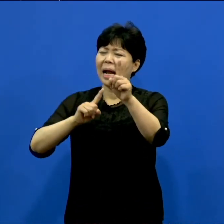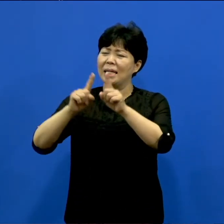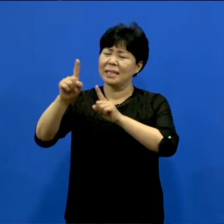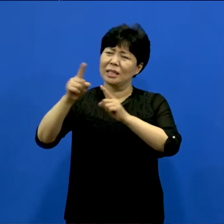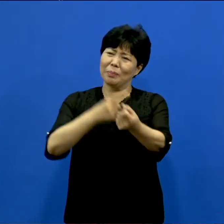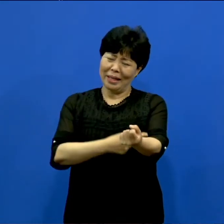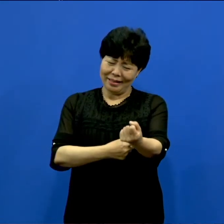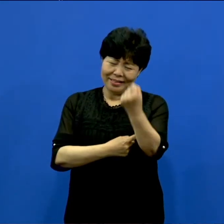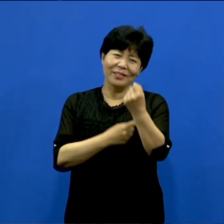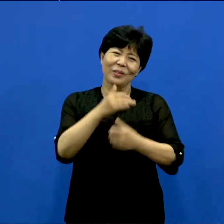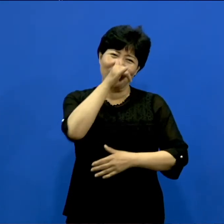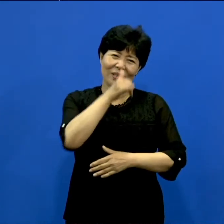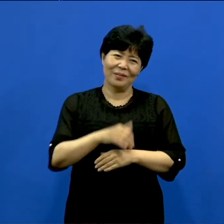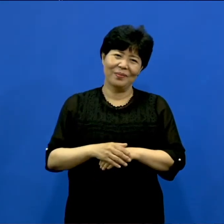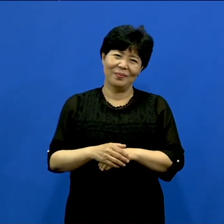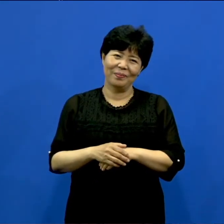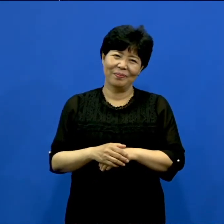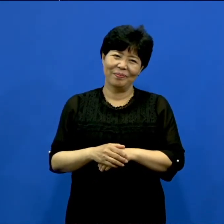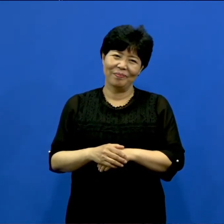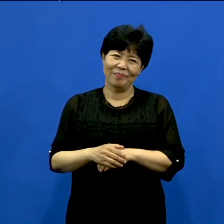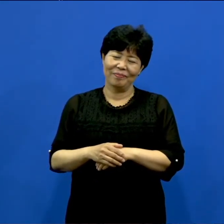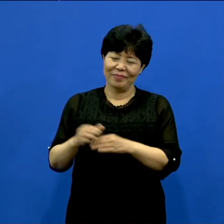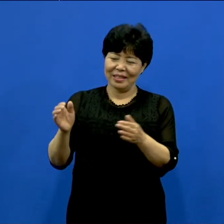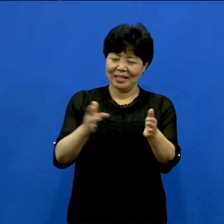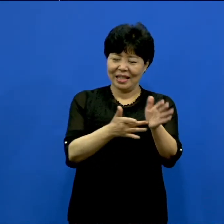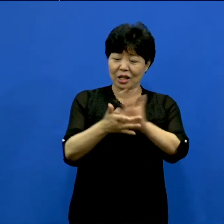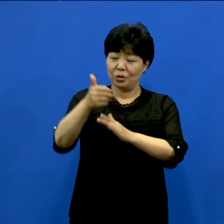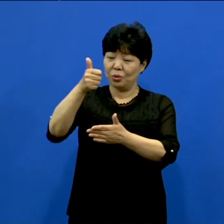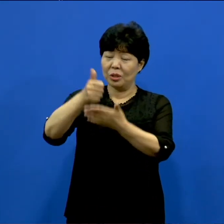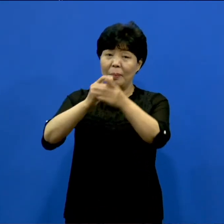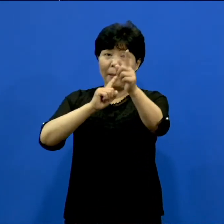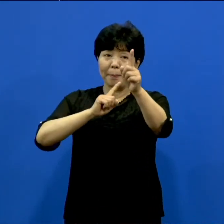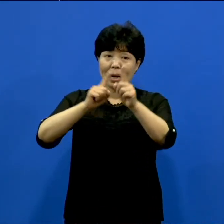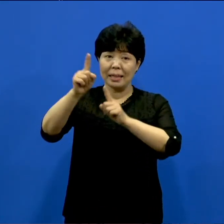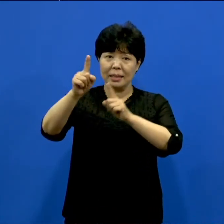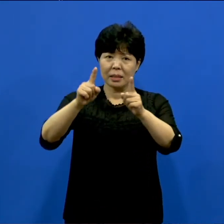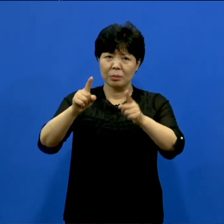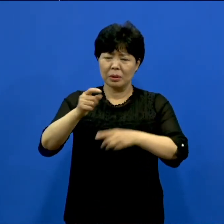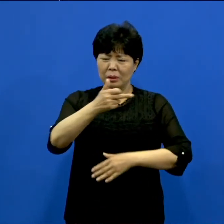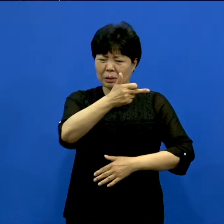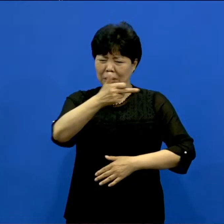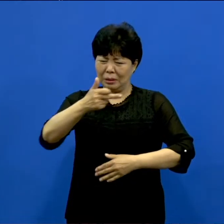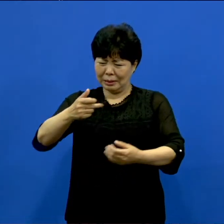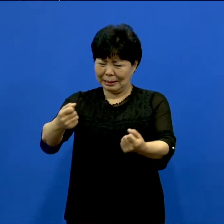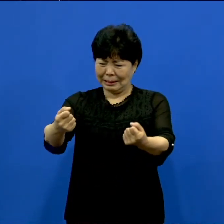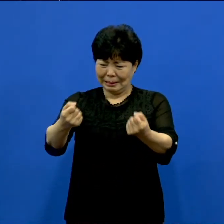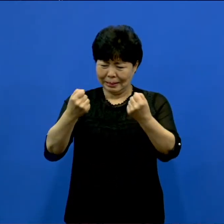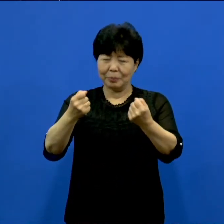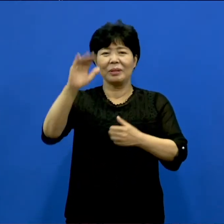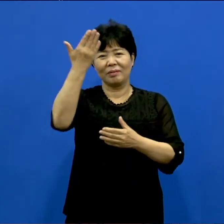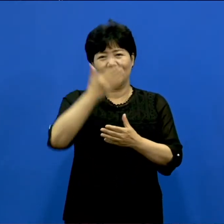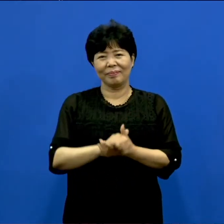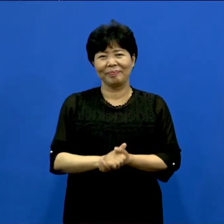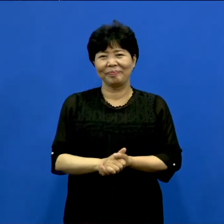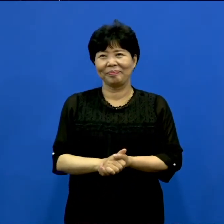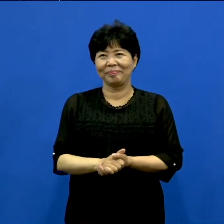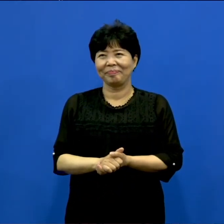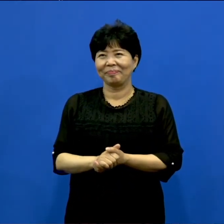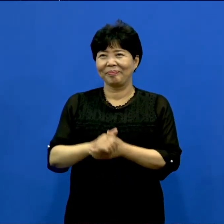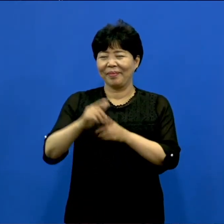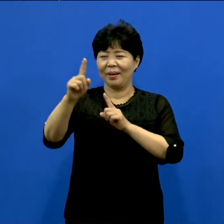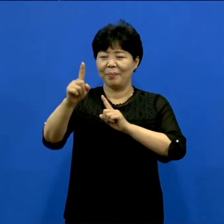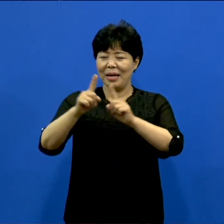단지 통로 역할만 한 것입니다. 주님의 말씀은 위력이 있습니다. 그 말씀을 믿고 그들의 행동에 옮길 때